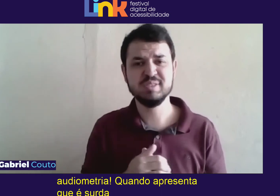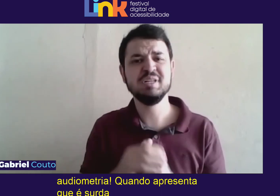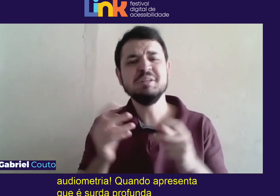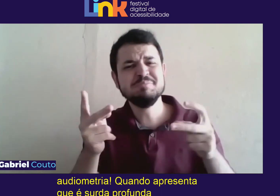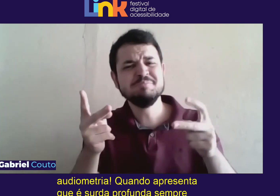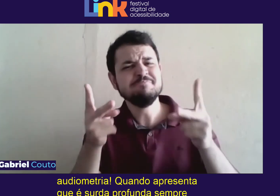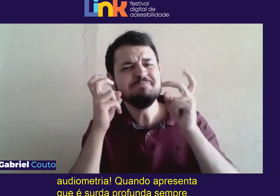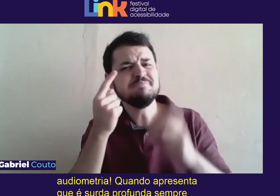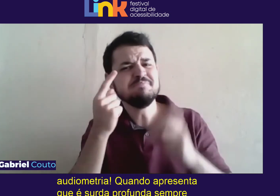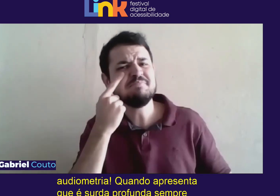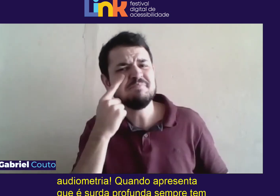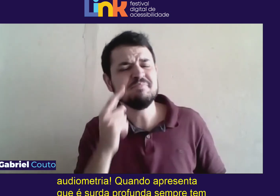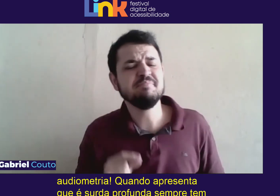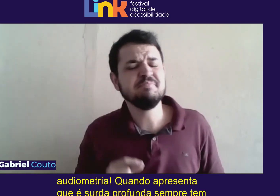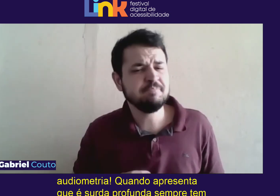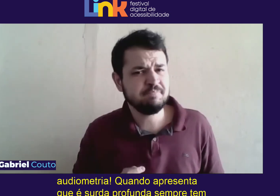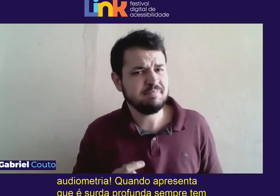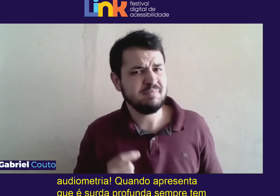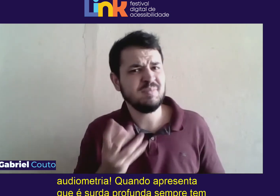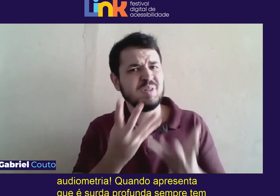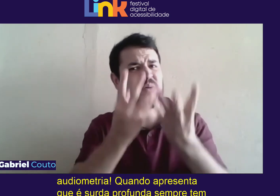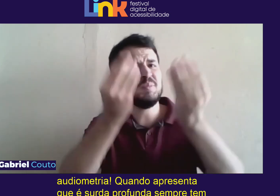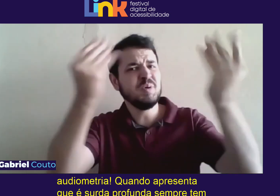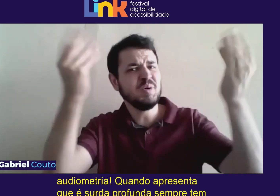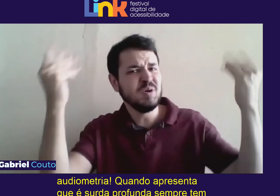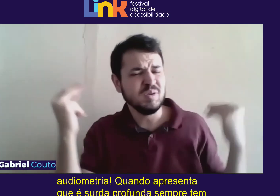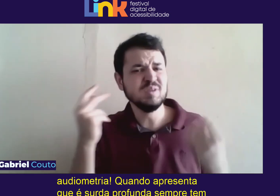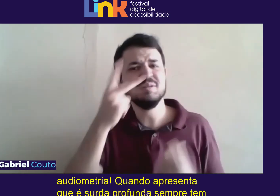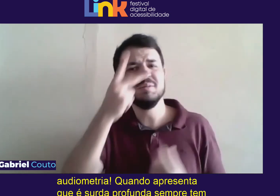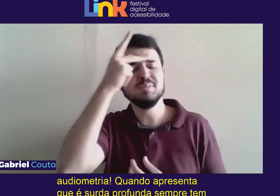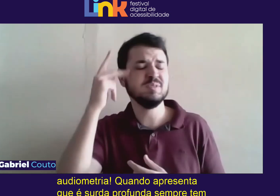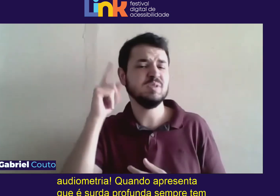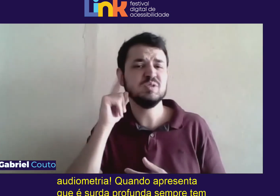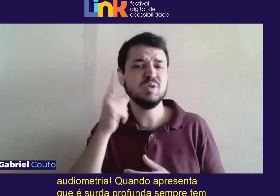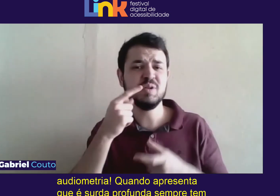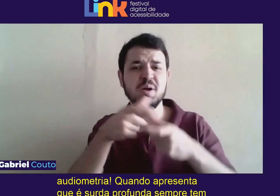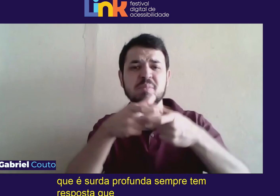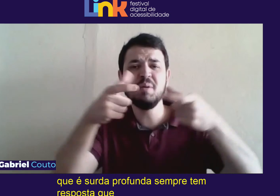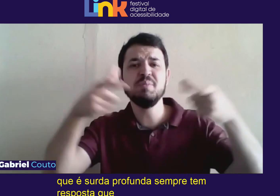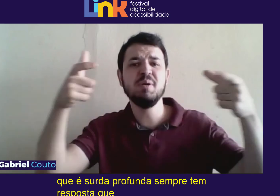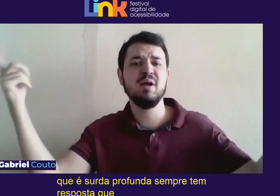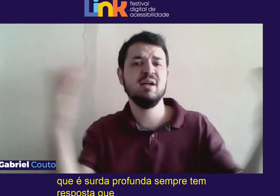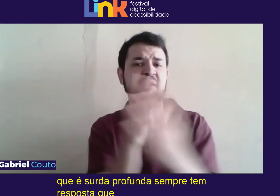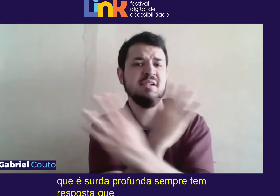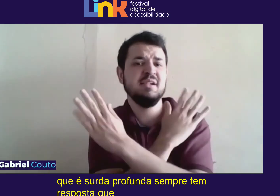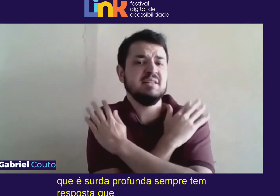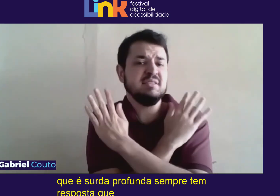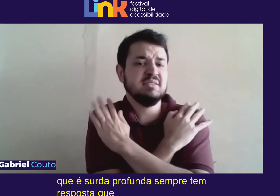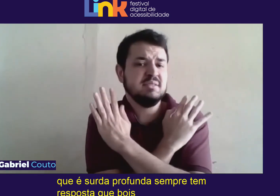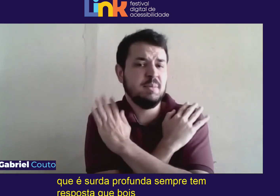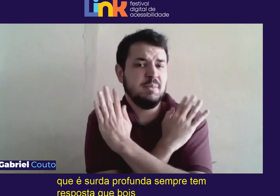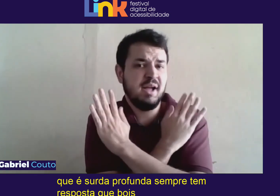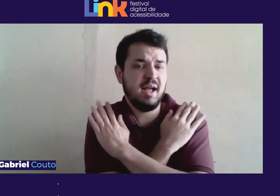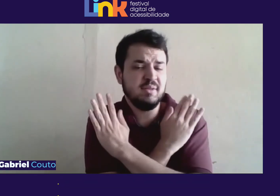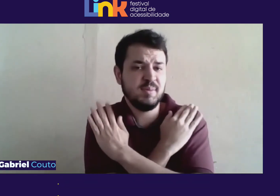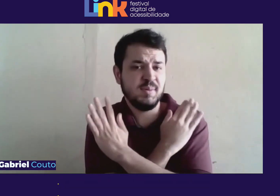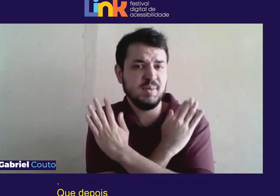em contato. Então, através desse vídeo, a gente percebe que isso é recorrente, acontece a todo momento com